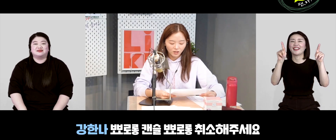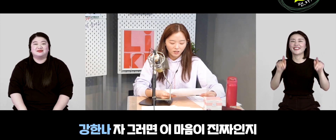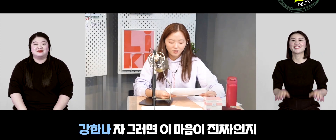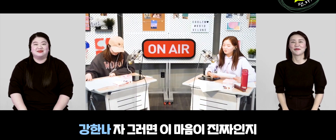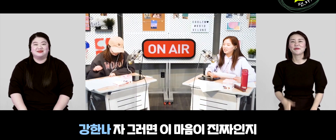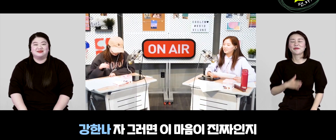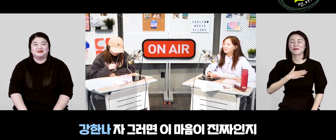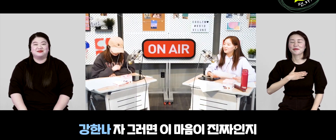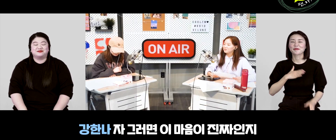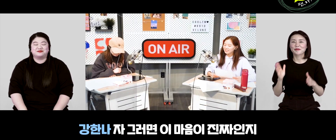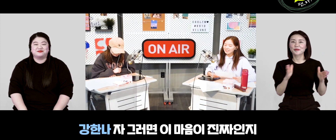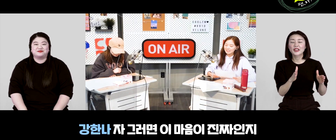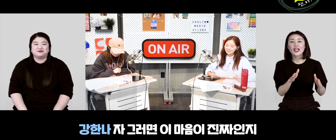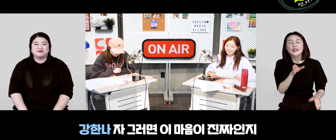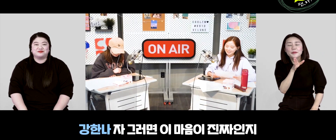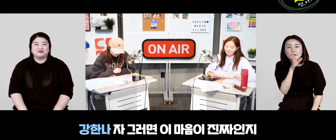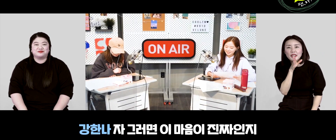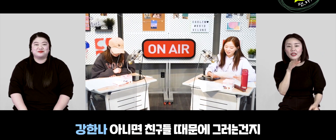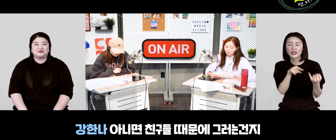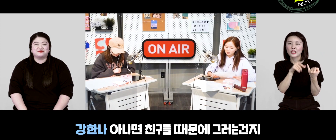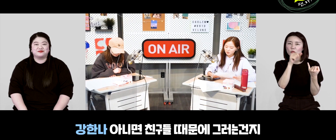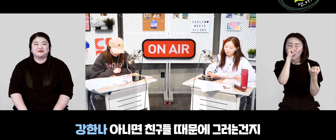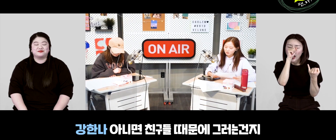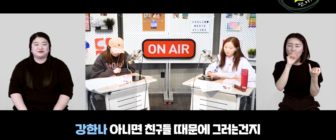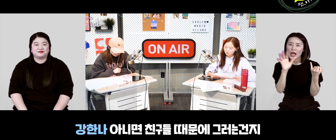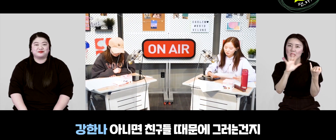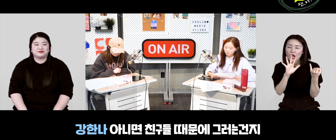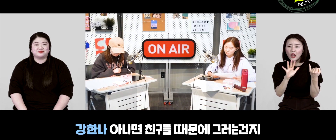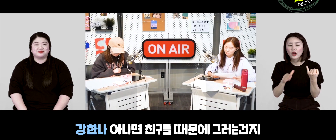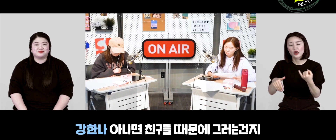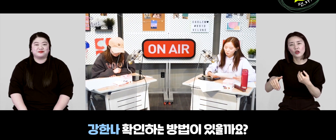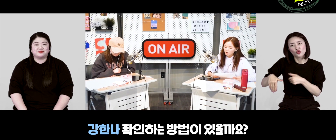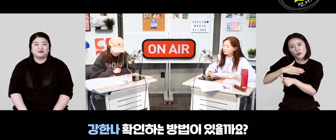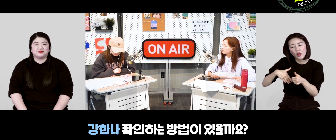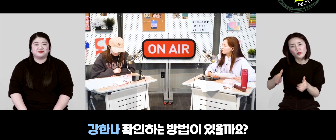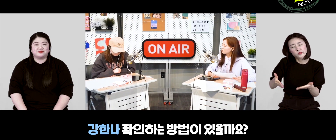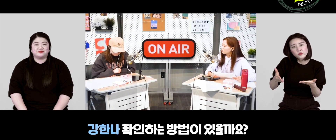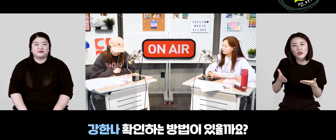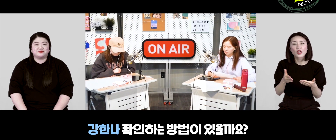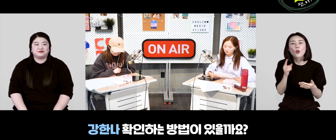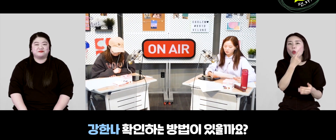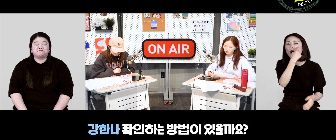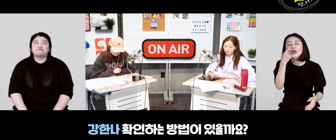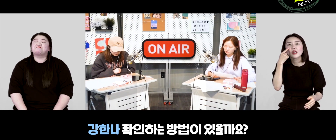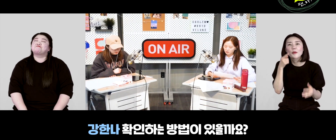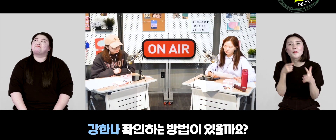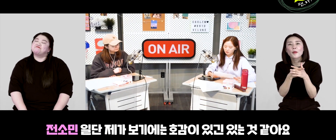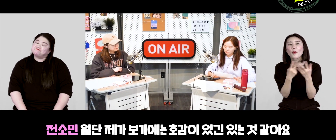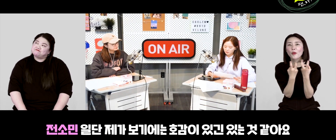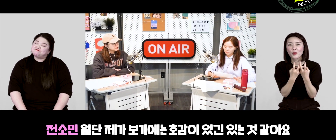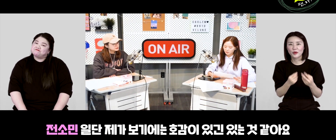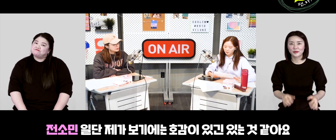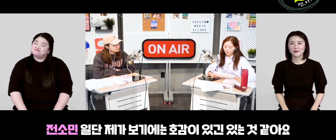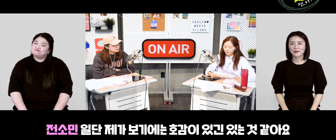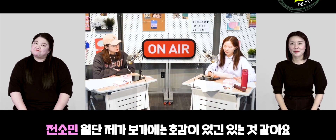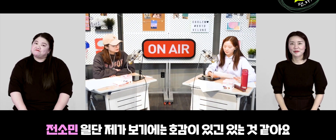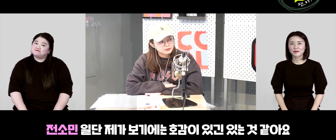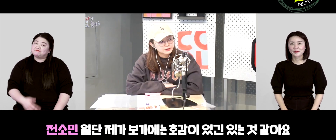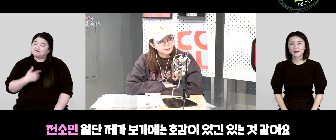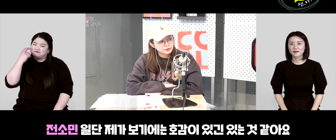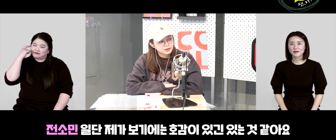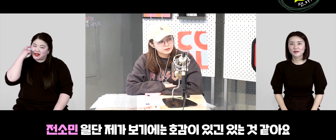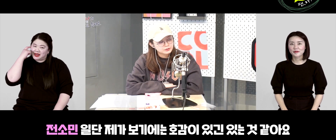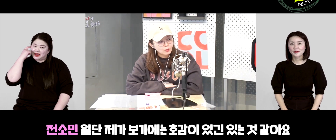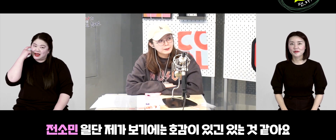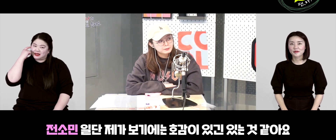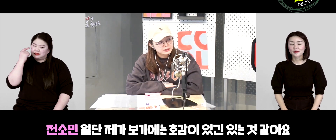주세요. 네. 자, 그러면 이 마음이 진짜인지 아니면 친구들 때문에 그러는 건지 이거 확인하는 방법이 있을까요? 일단